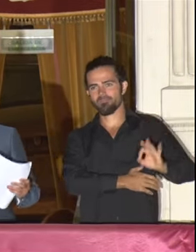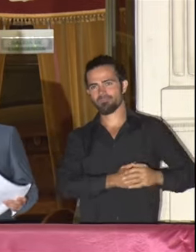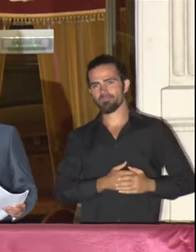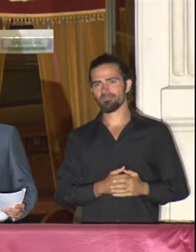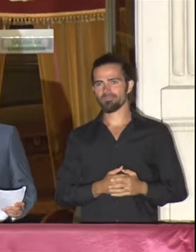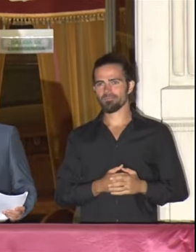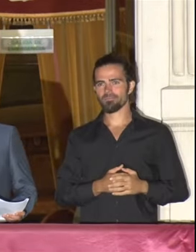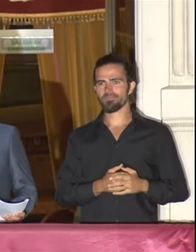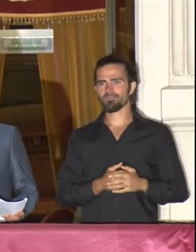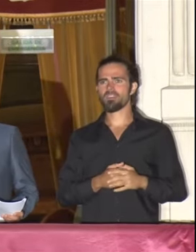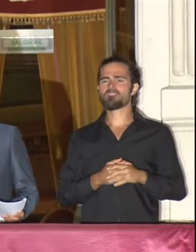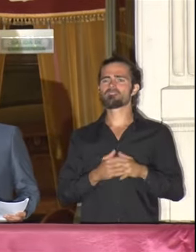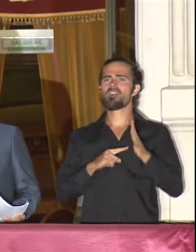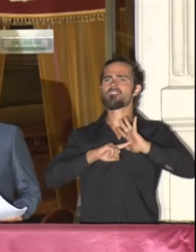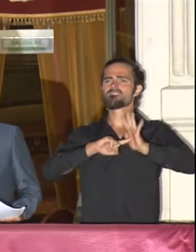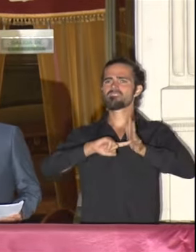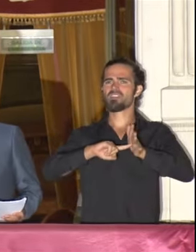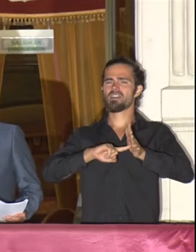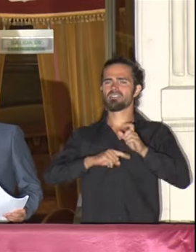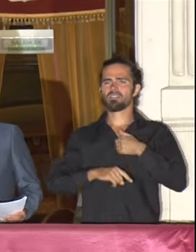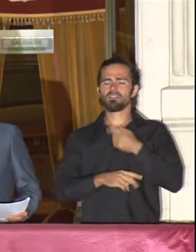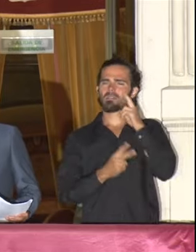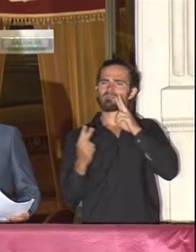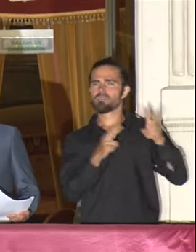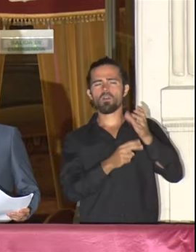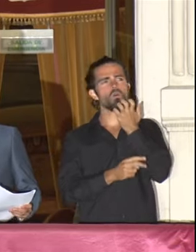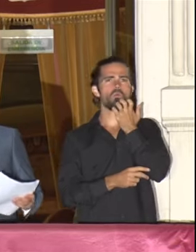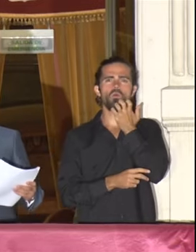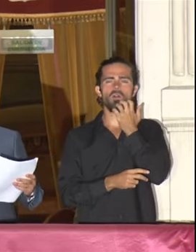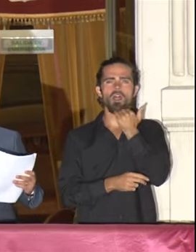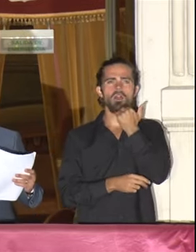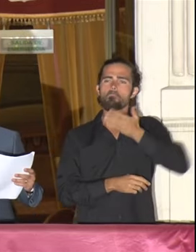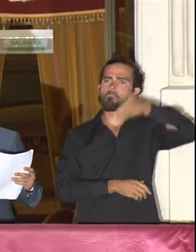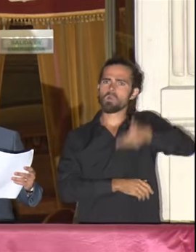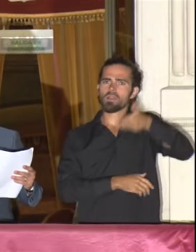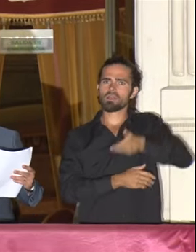La feria para mí es como un hilo conductor de épocas importantes en mi vida.